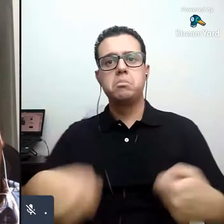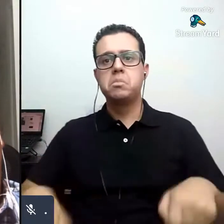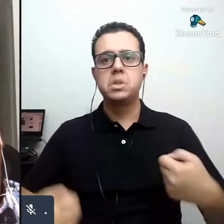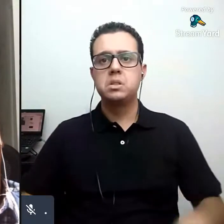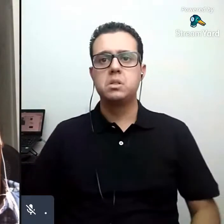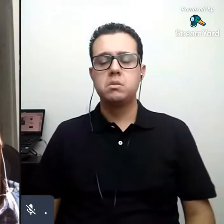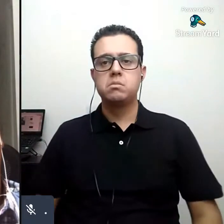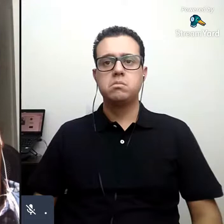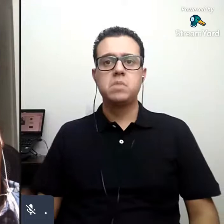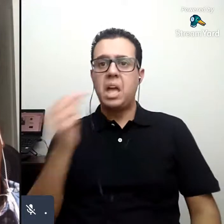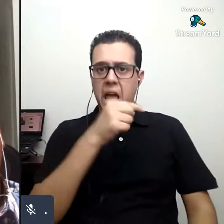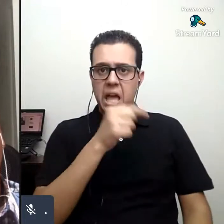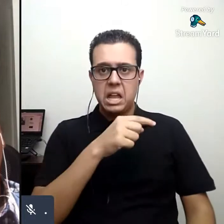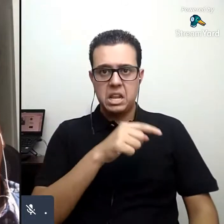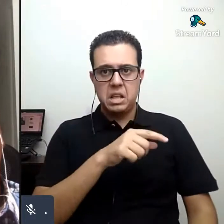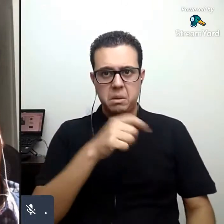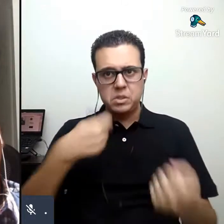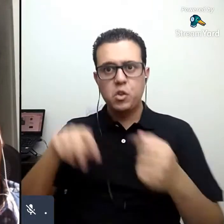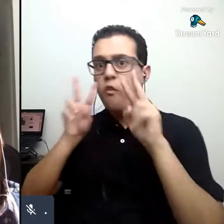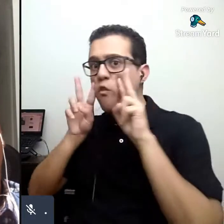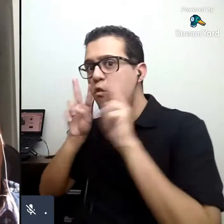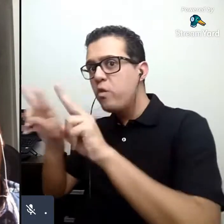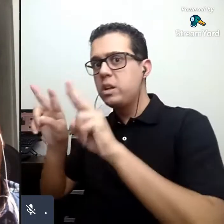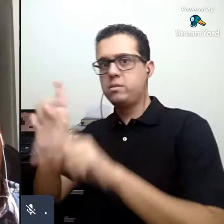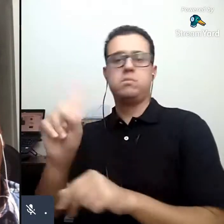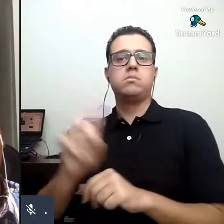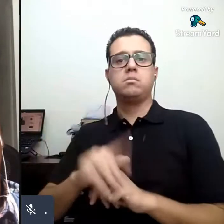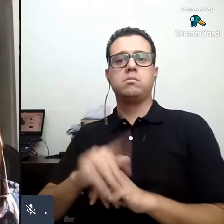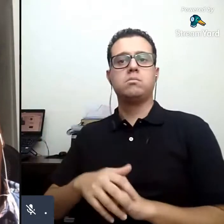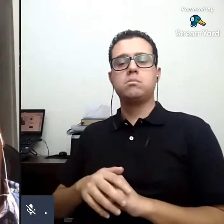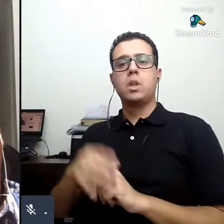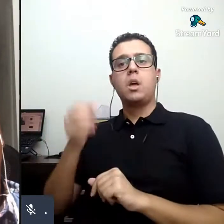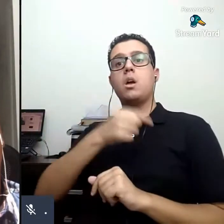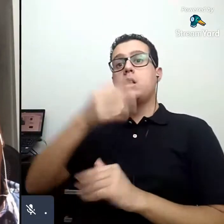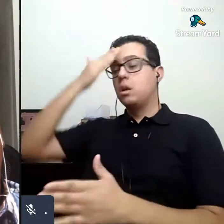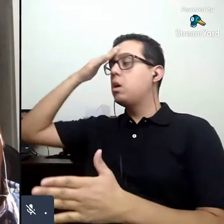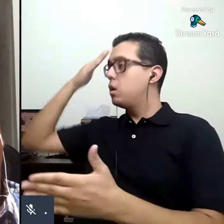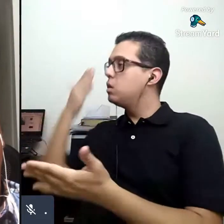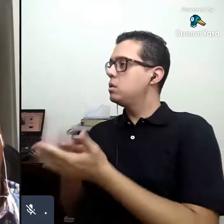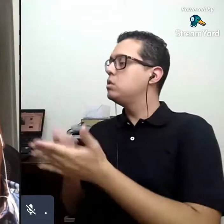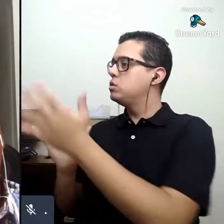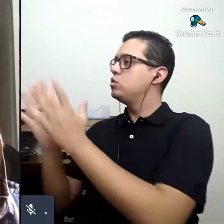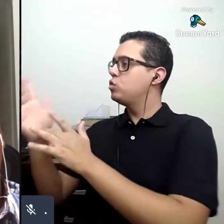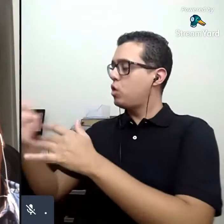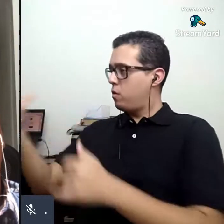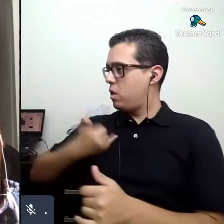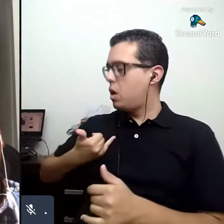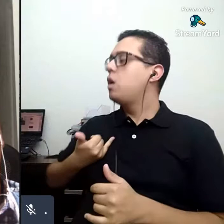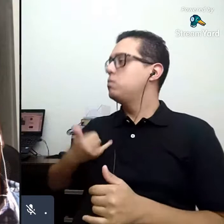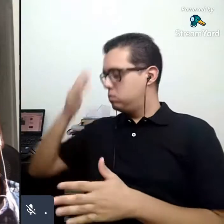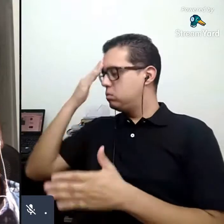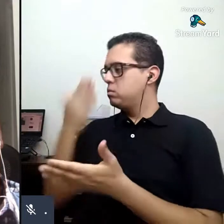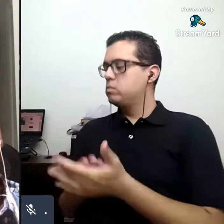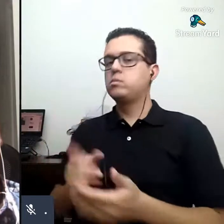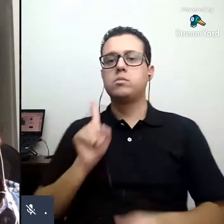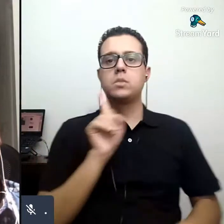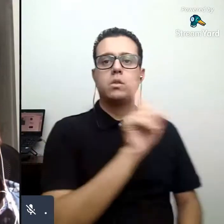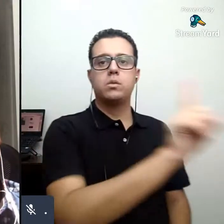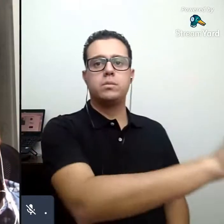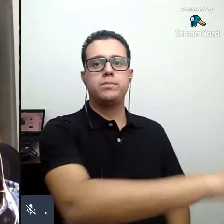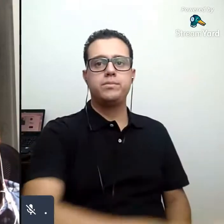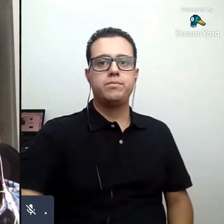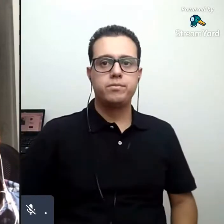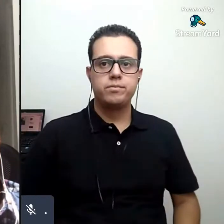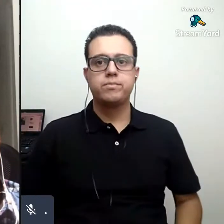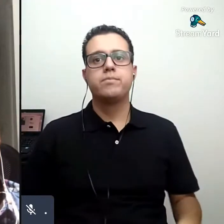ver o sinal. Ele creu na palavra de Jesus. No dia seguinte,